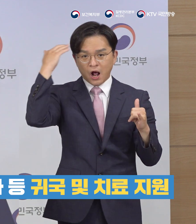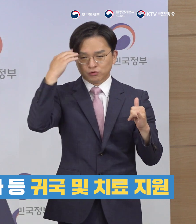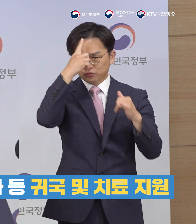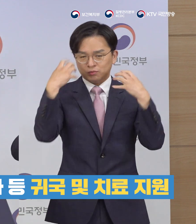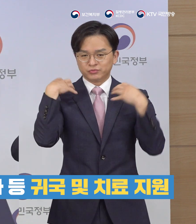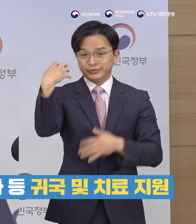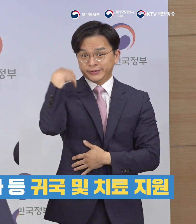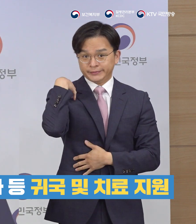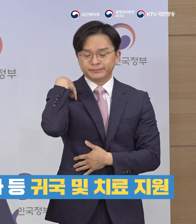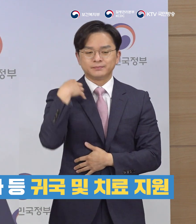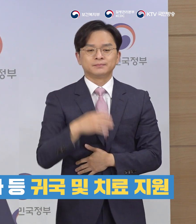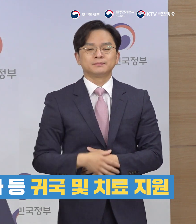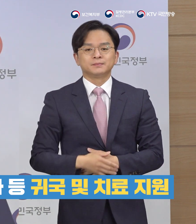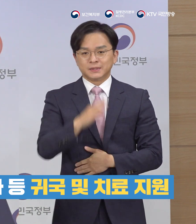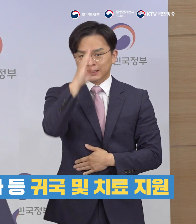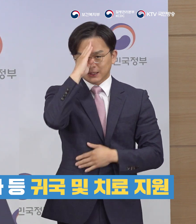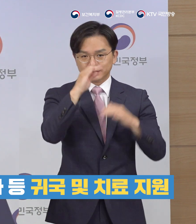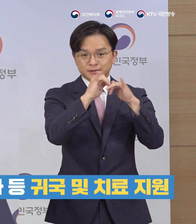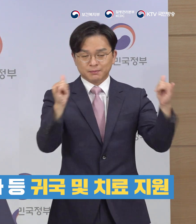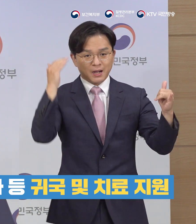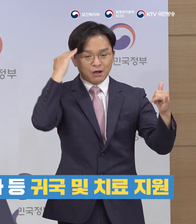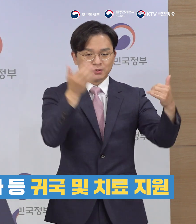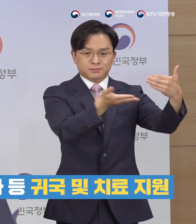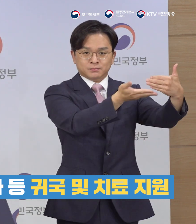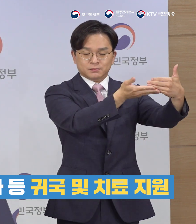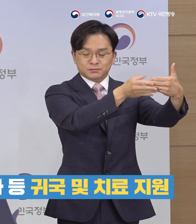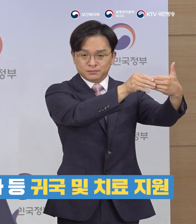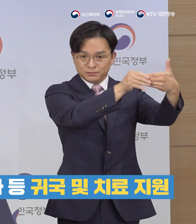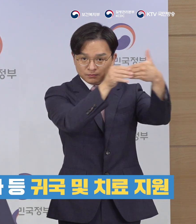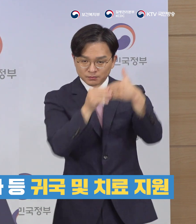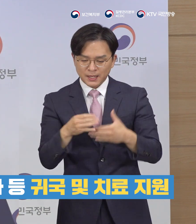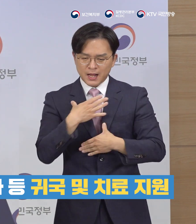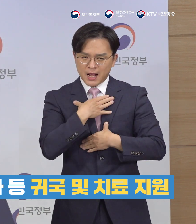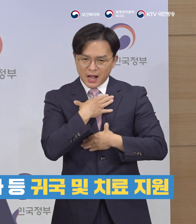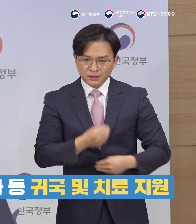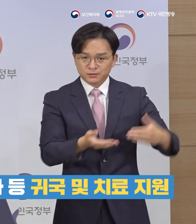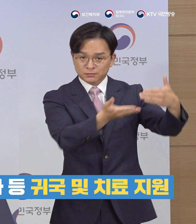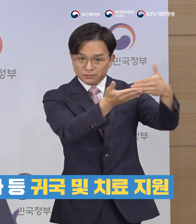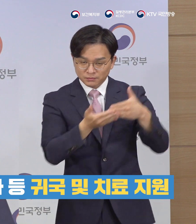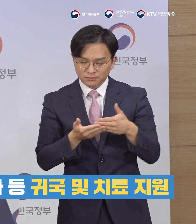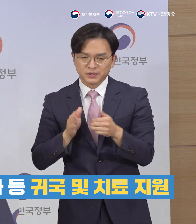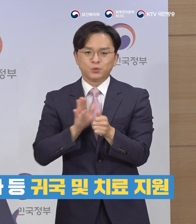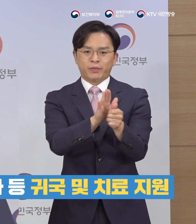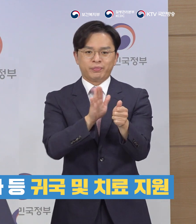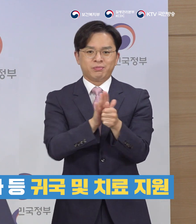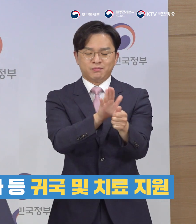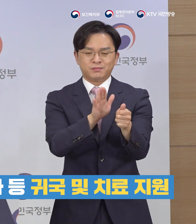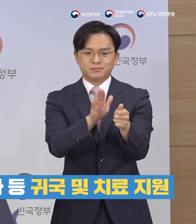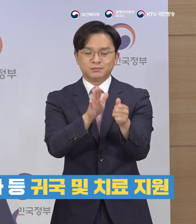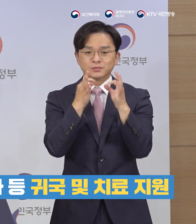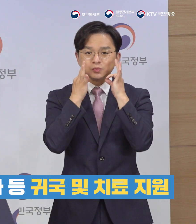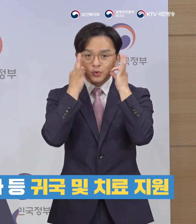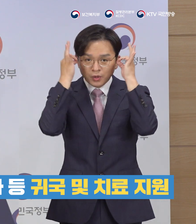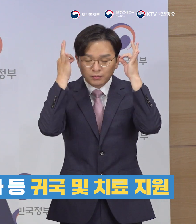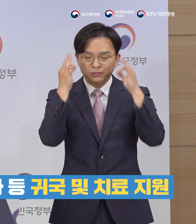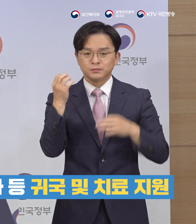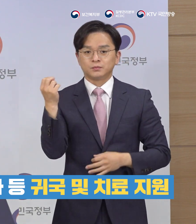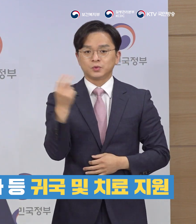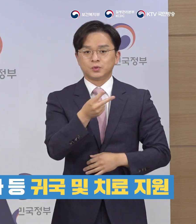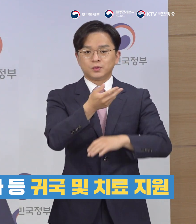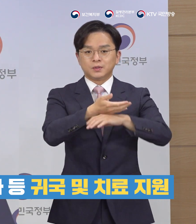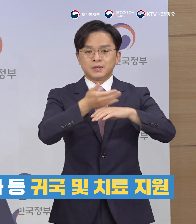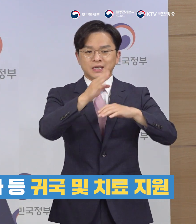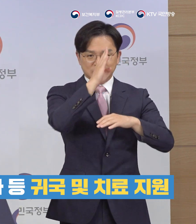만큼 이라크에 계신 우리 건설 근로자들을 비롯해 위험에 처한 우리 국민을 안전하게